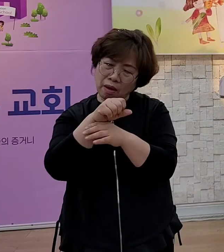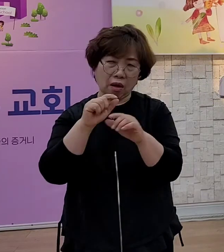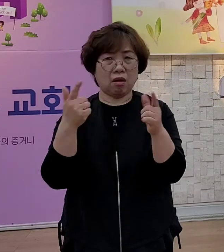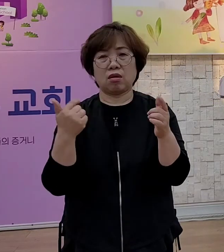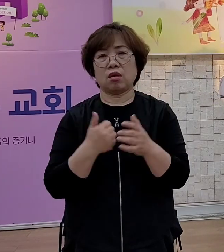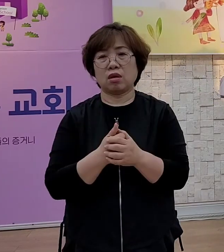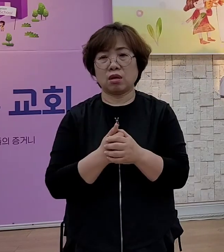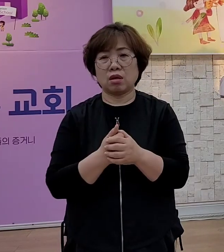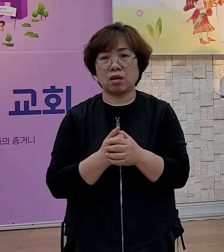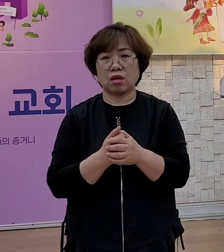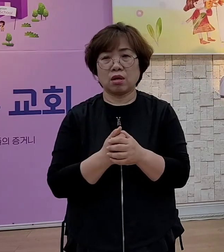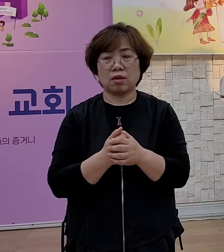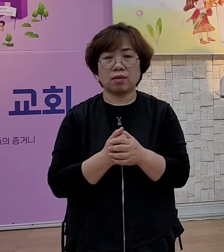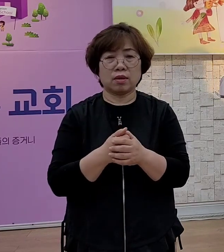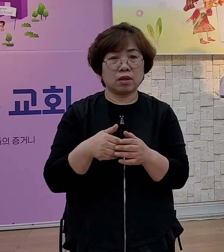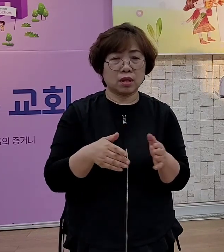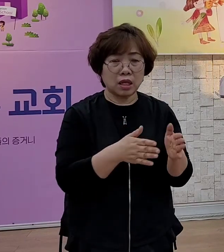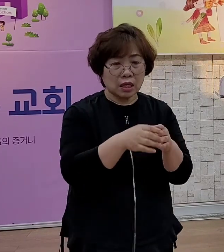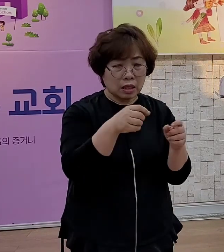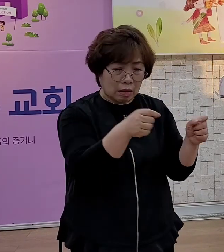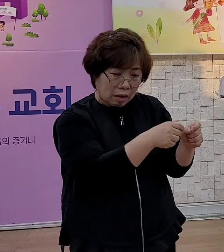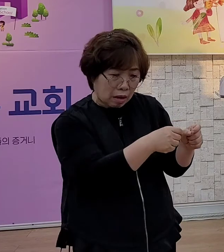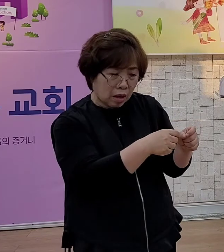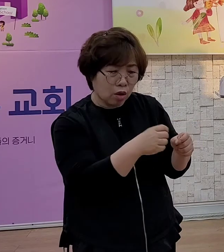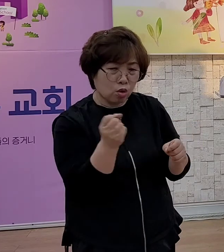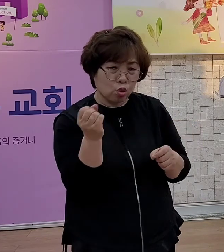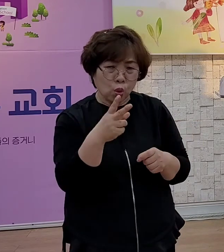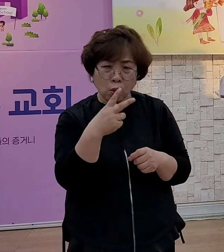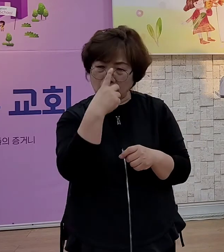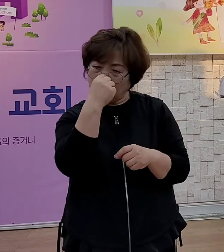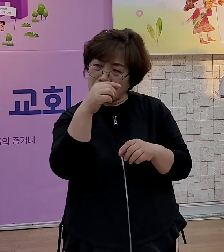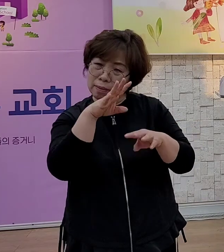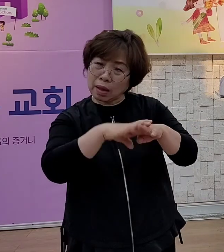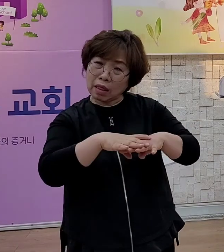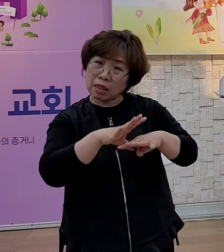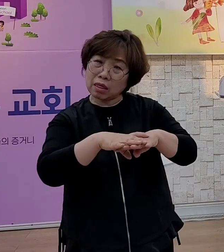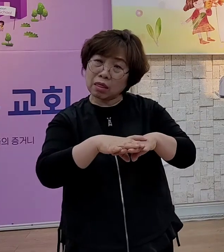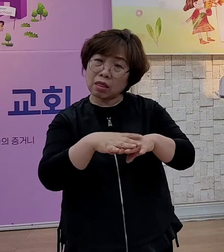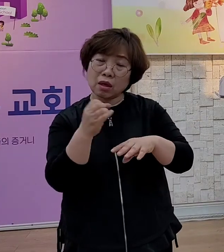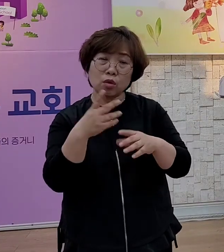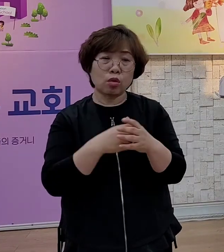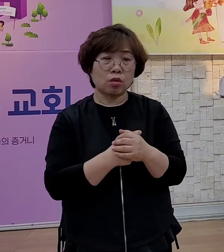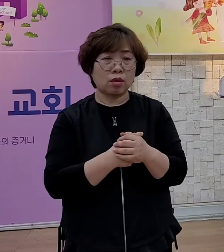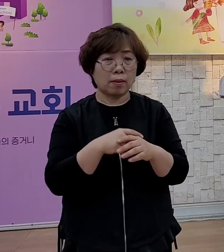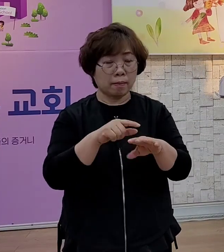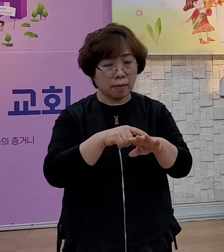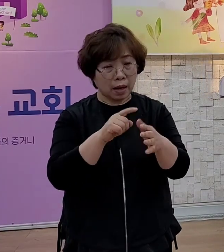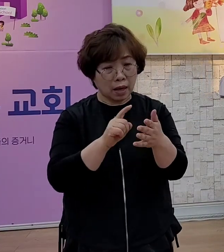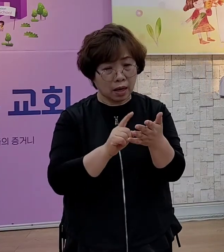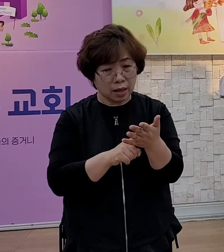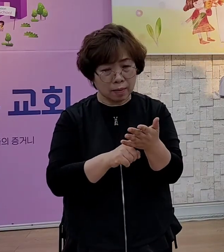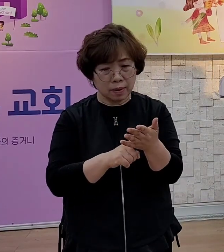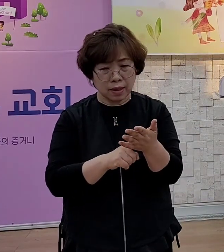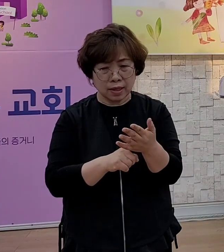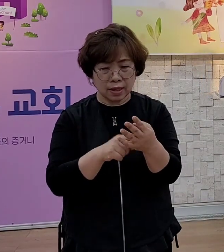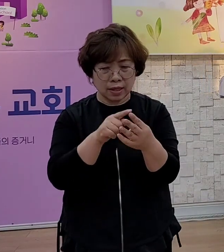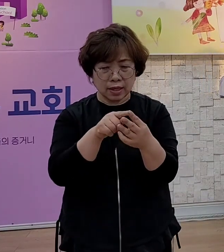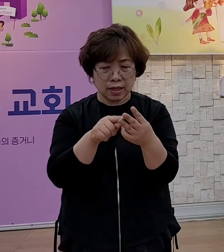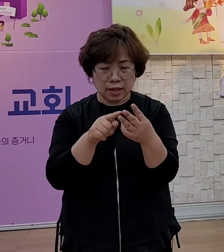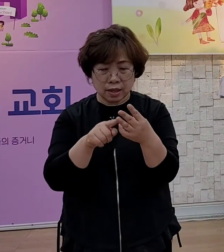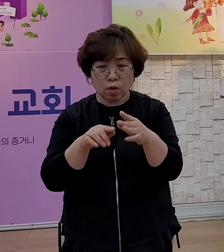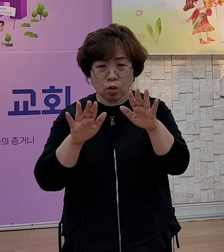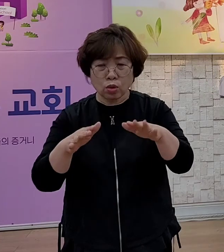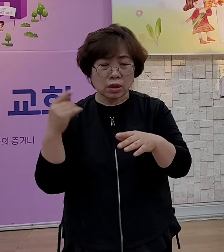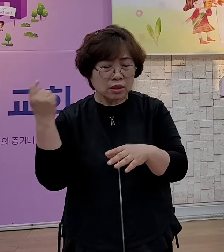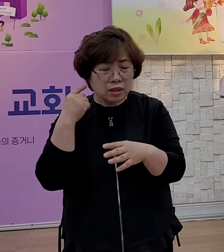있어요. 어떤 분은 가시덤불도 있어요. 이 마음이 이 세 가지를 잘 제어하고